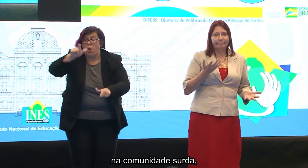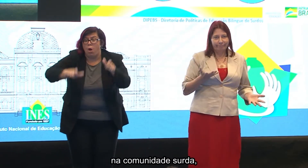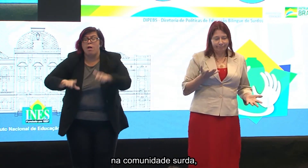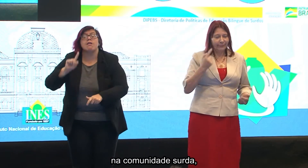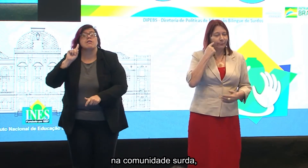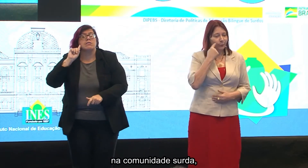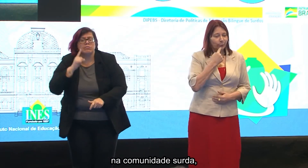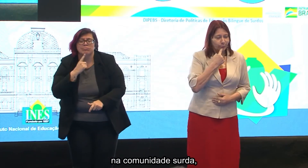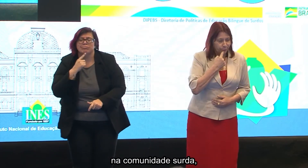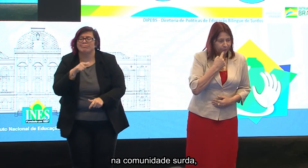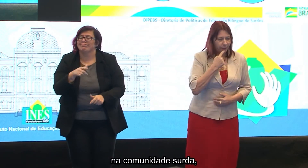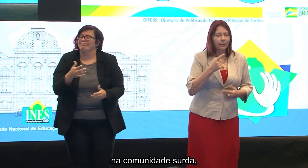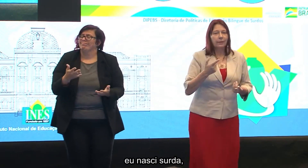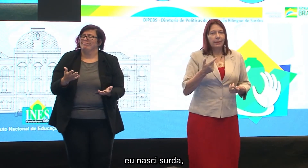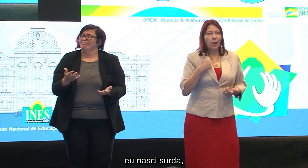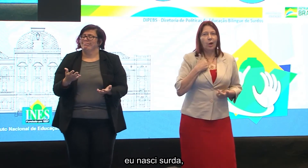inserida na comunidade surda. Eu